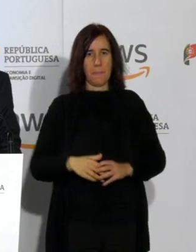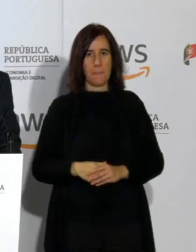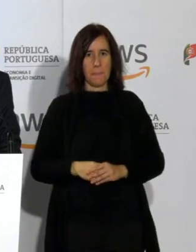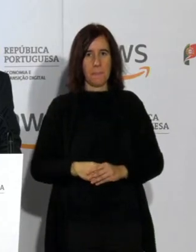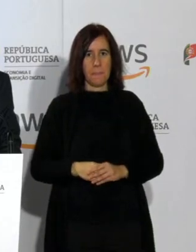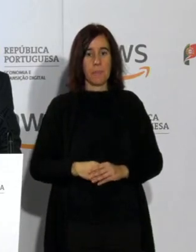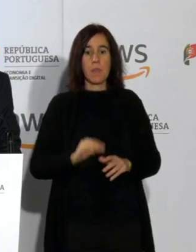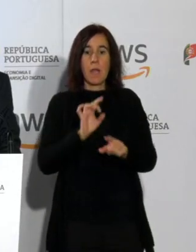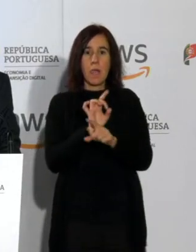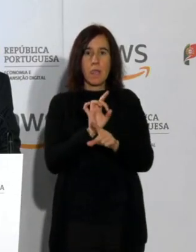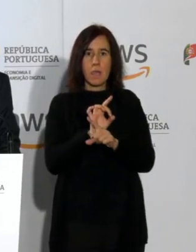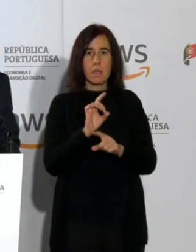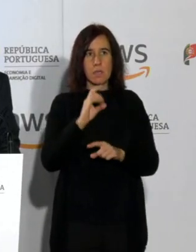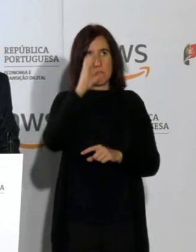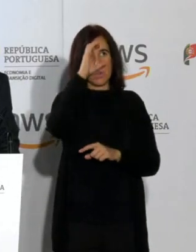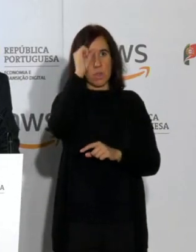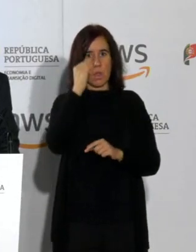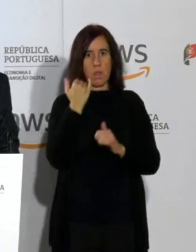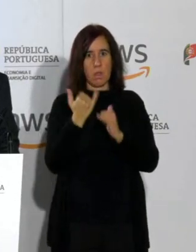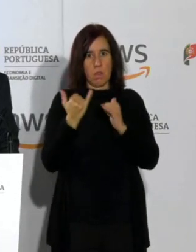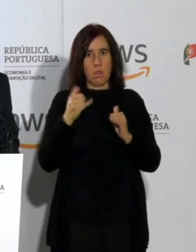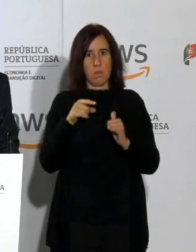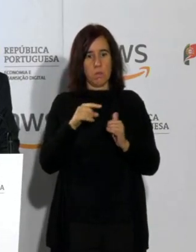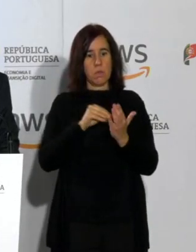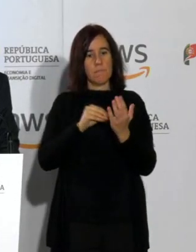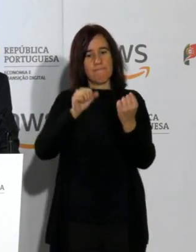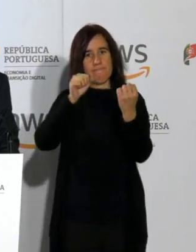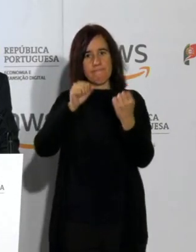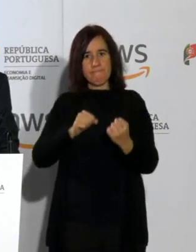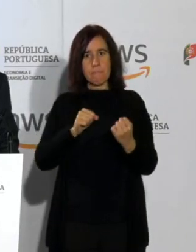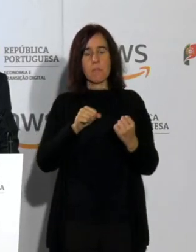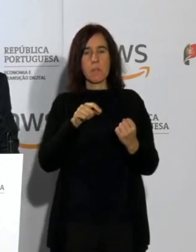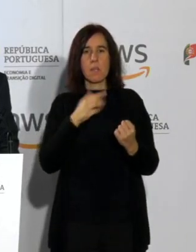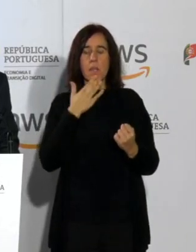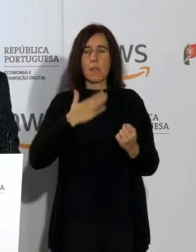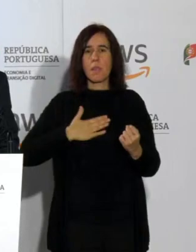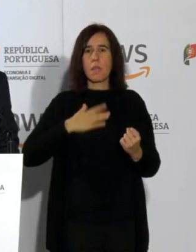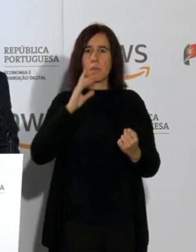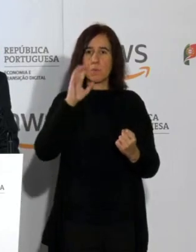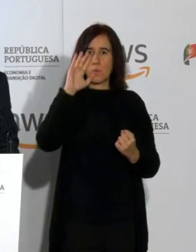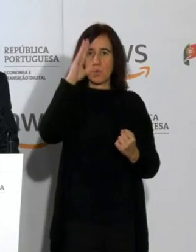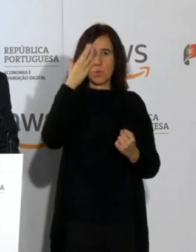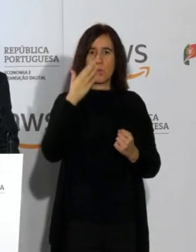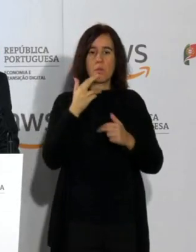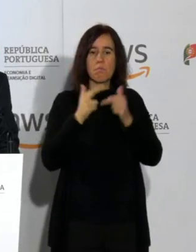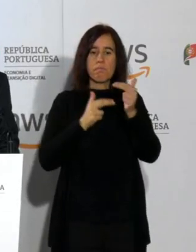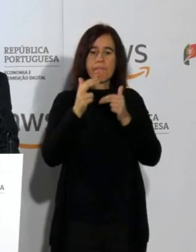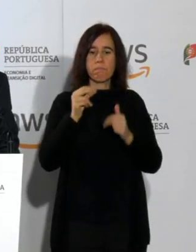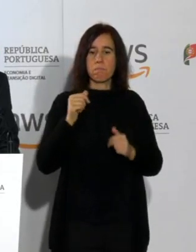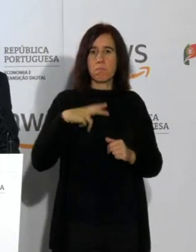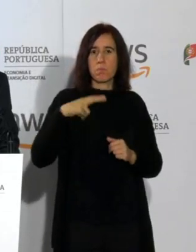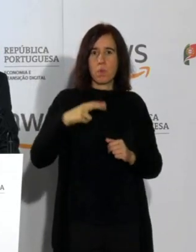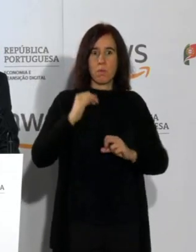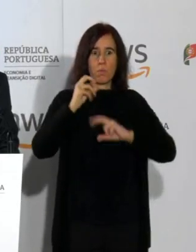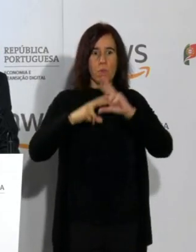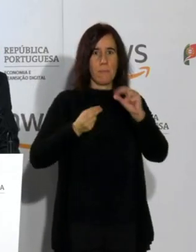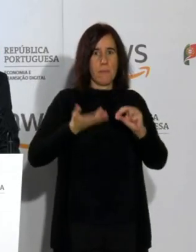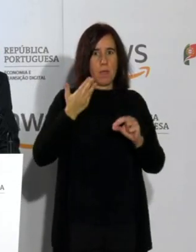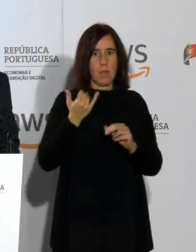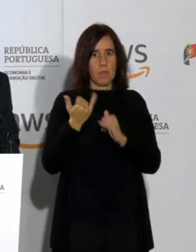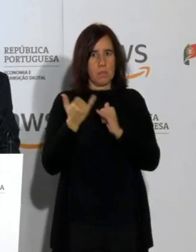que respeita à digitalização do Estado, este memorando de entendimento fornece uma base importante para a construção de um Portugal mais moderno e